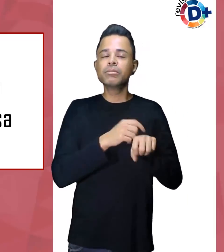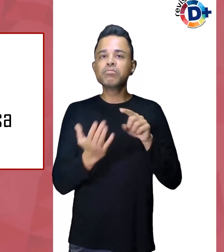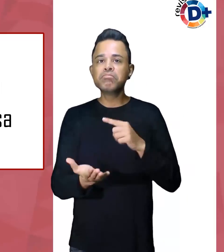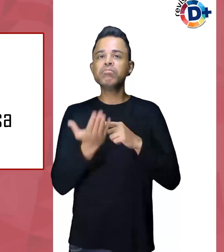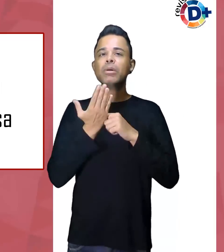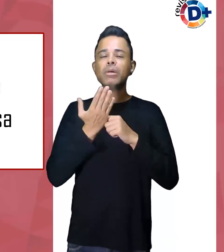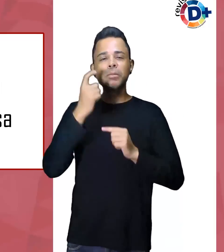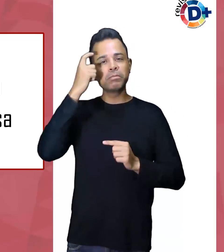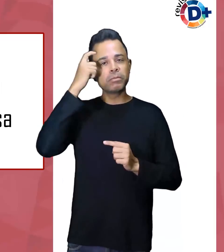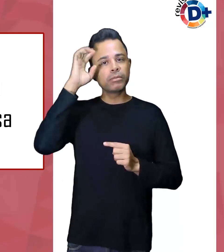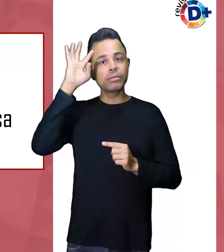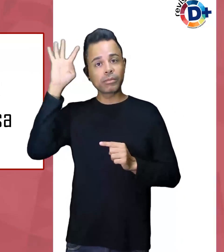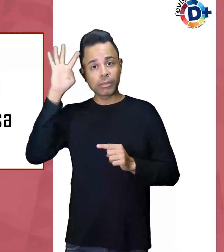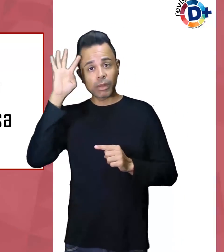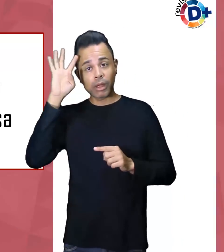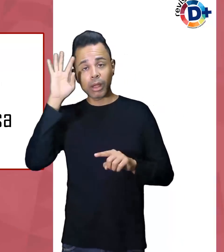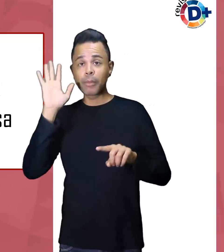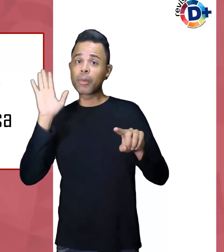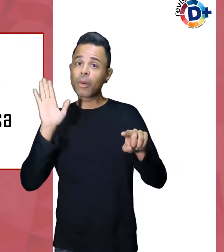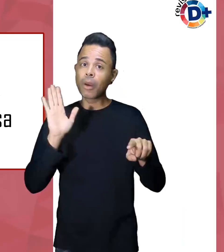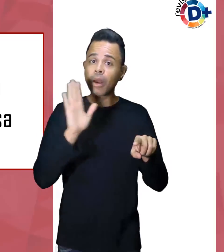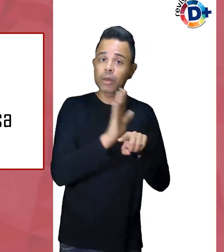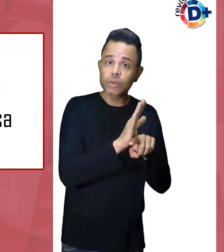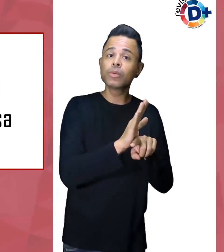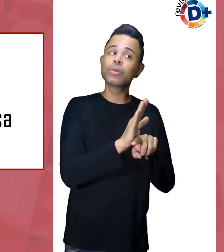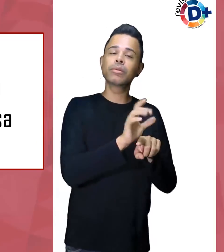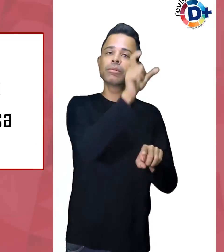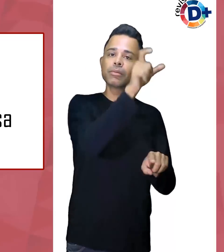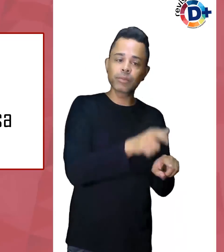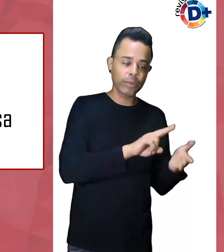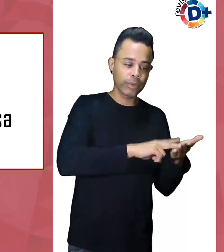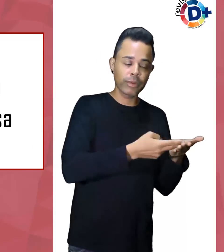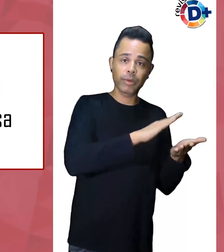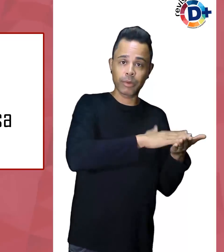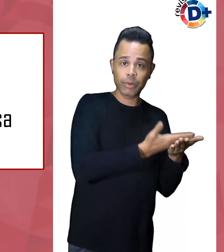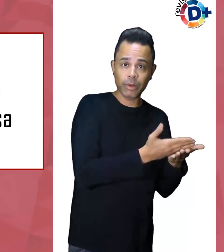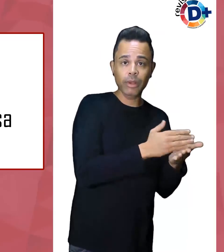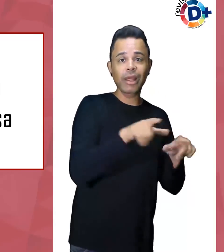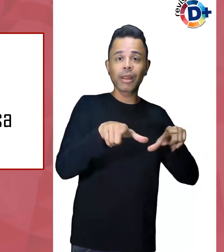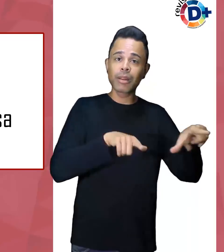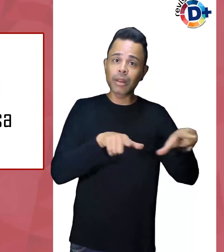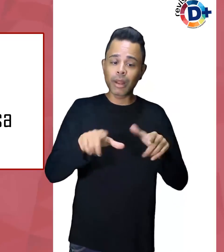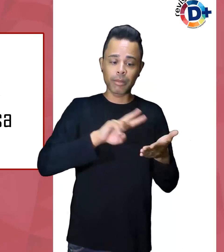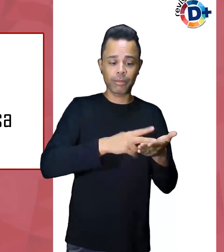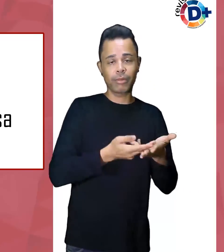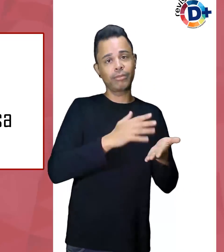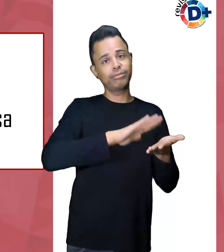reflexão, pode ser determinante nas relações estabelecidas e na atuação do tradutor e intérprete de língua de sinais